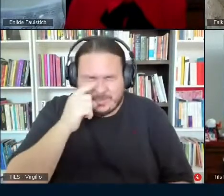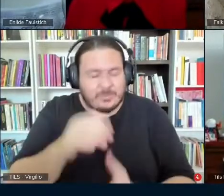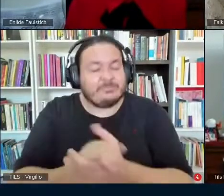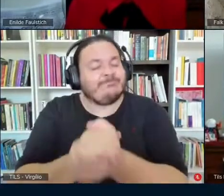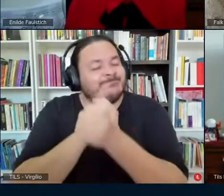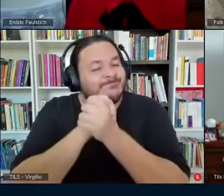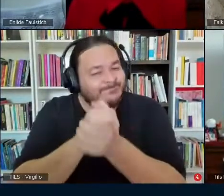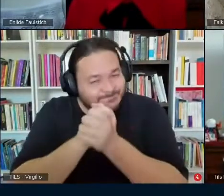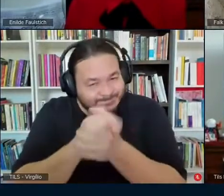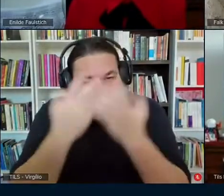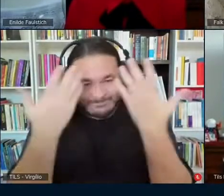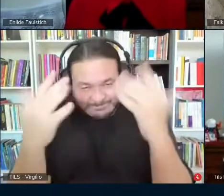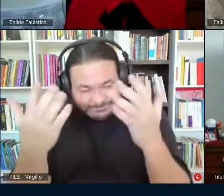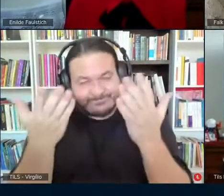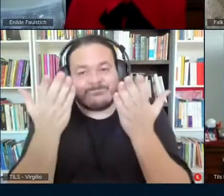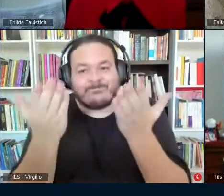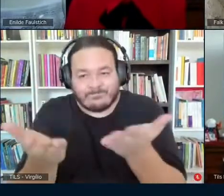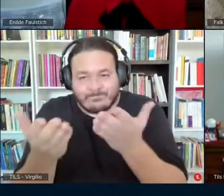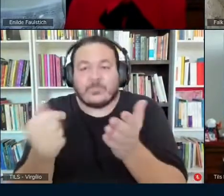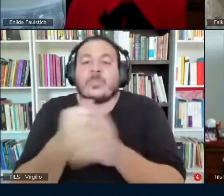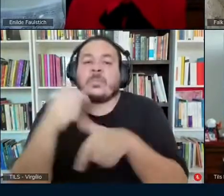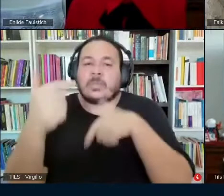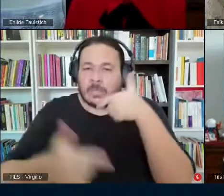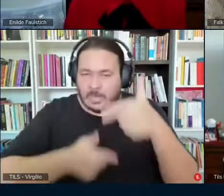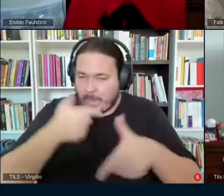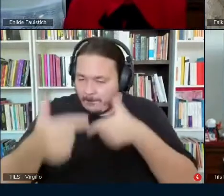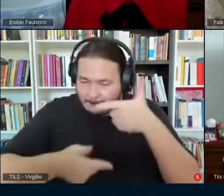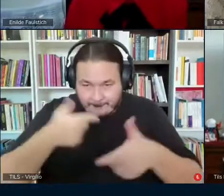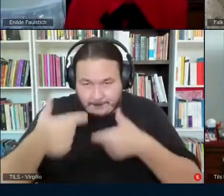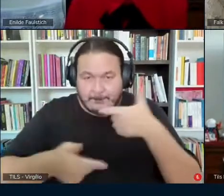parabenizo muito ao trabalho,